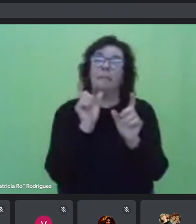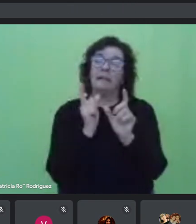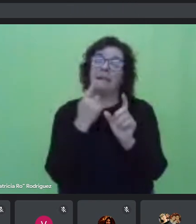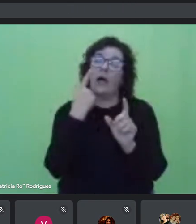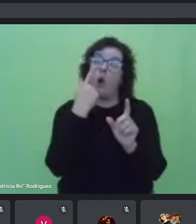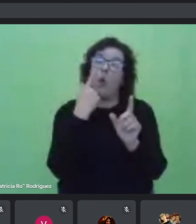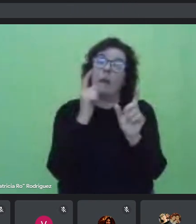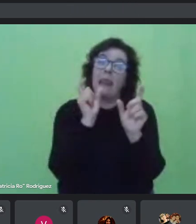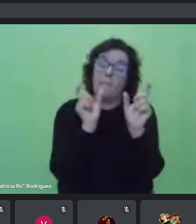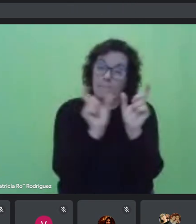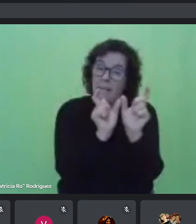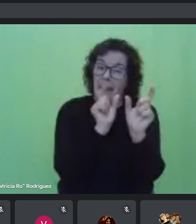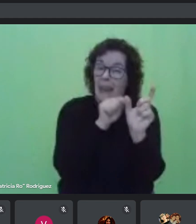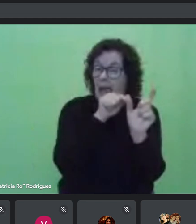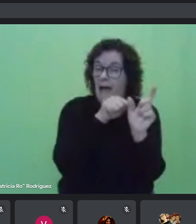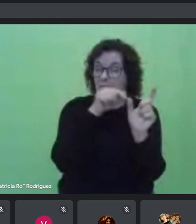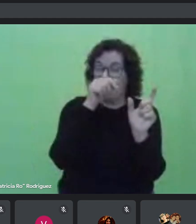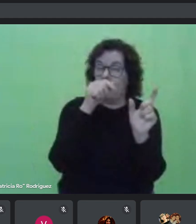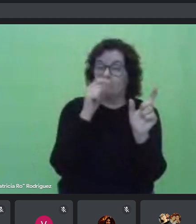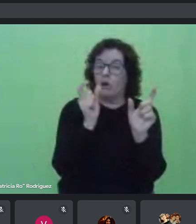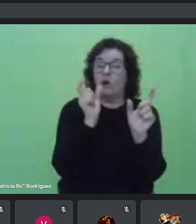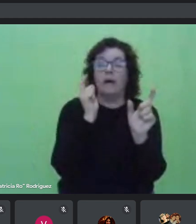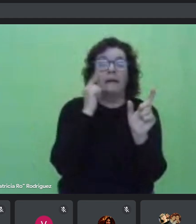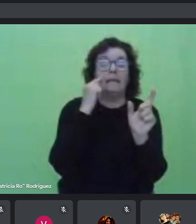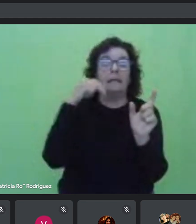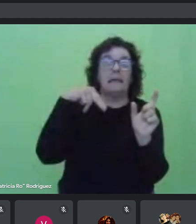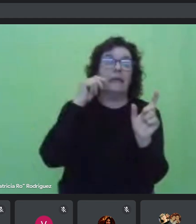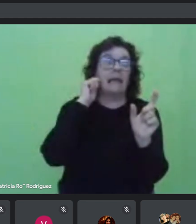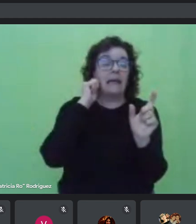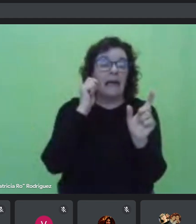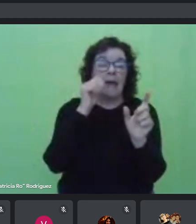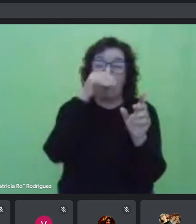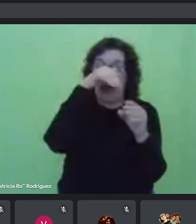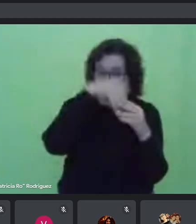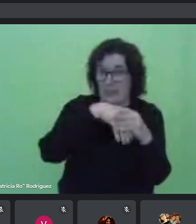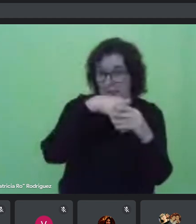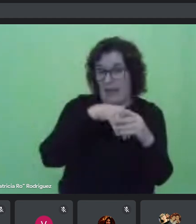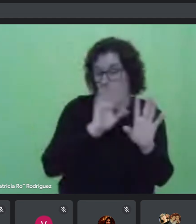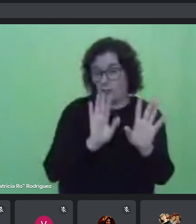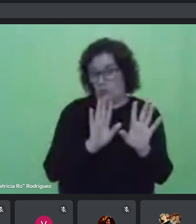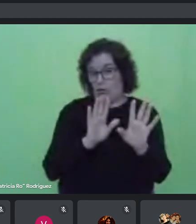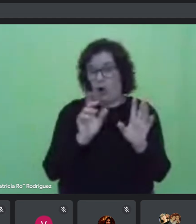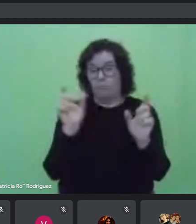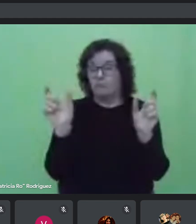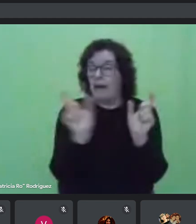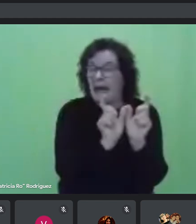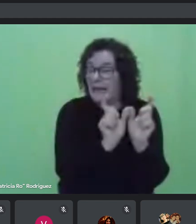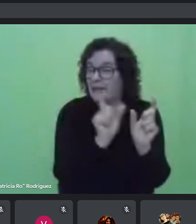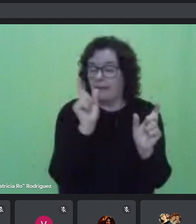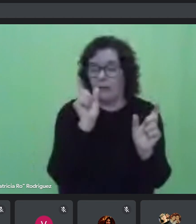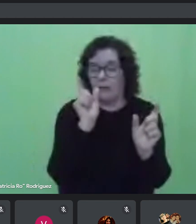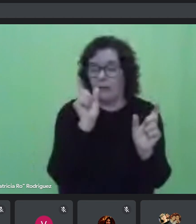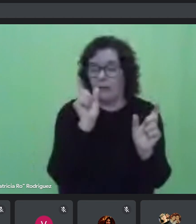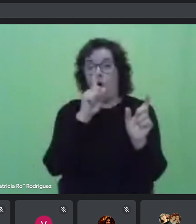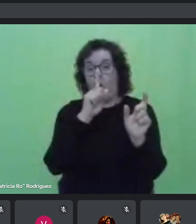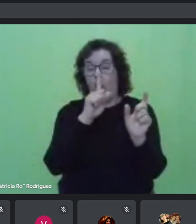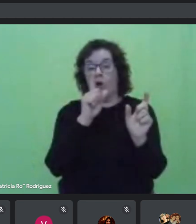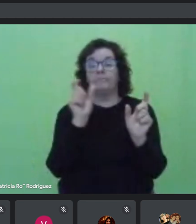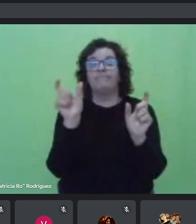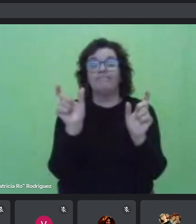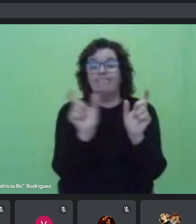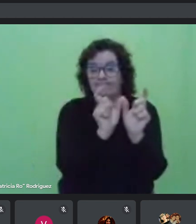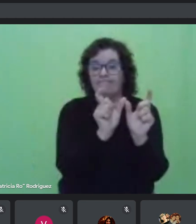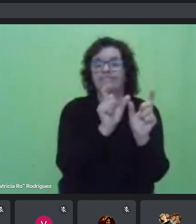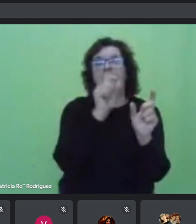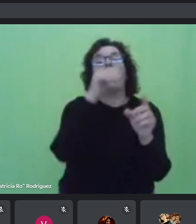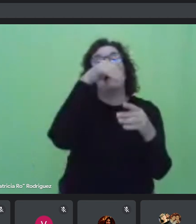esto, no se le agrega a algo. Es parte de la palabra, ese harness, ¿sí?